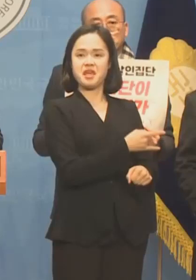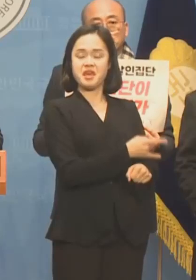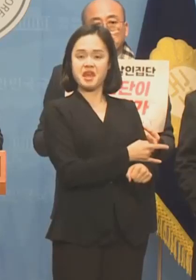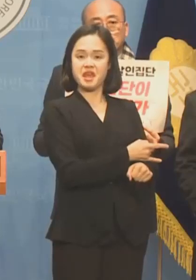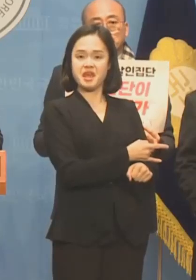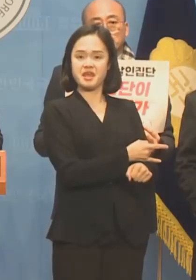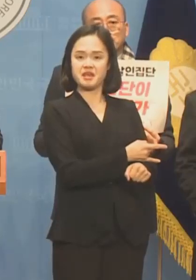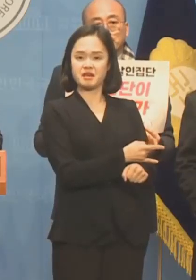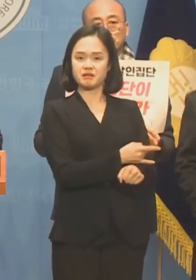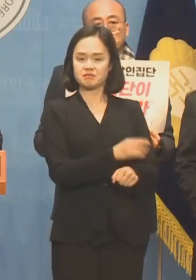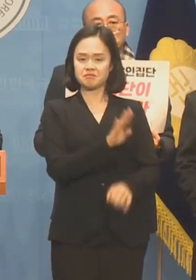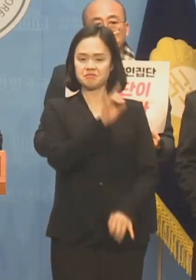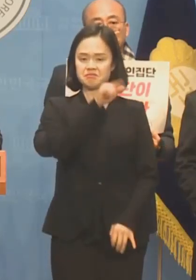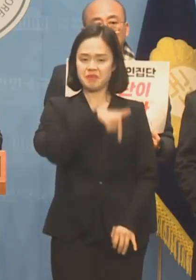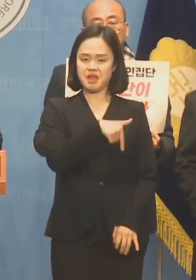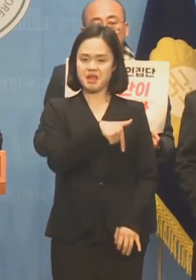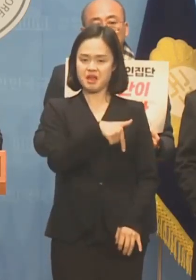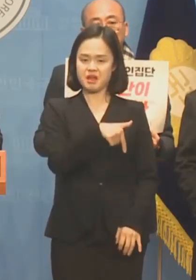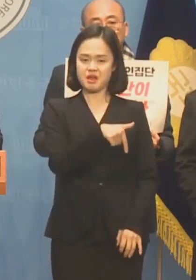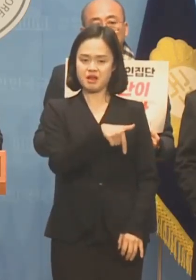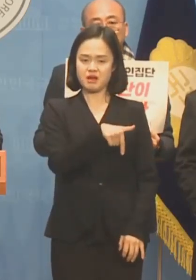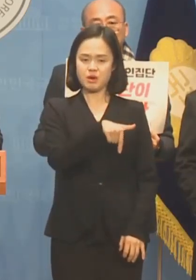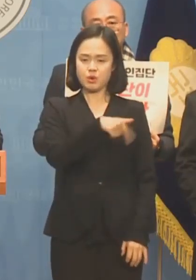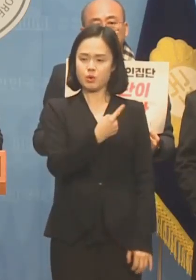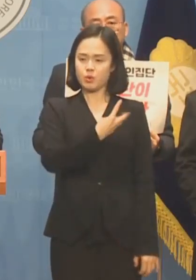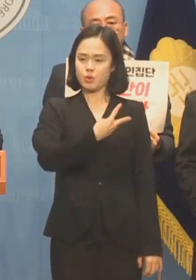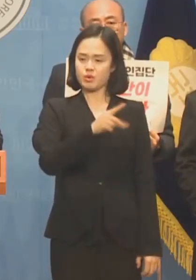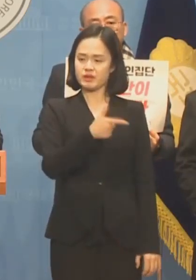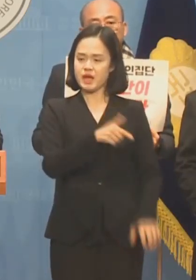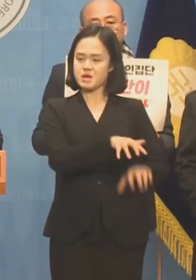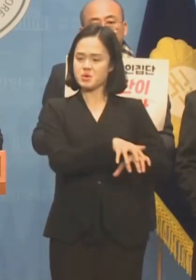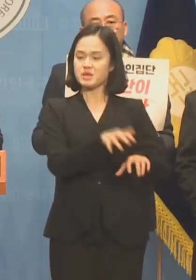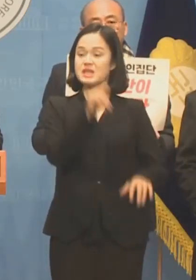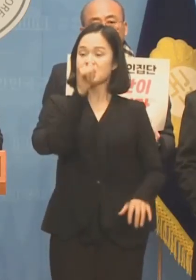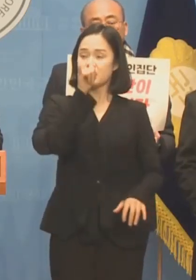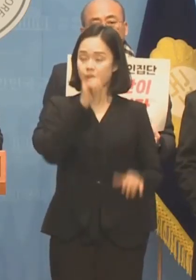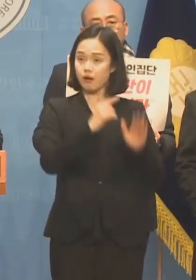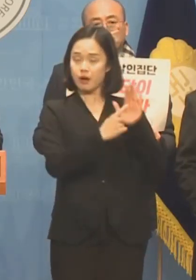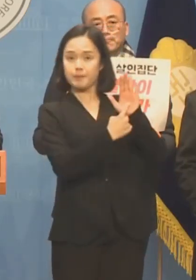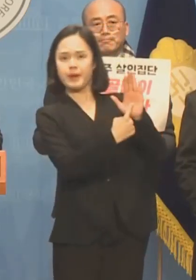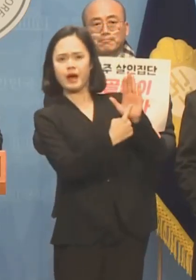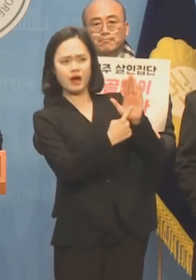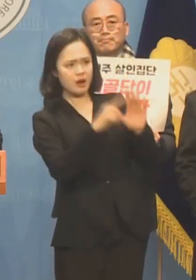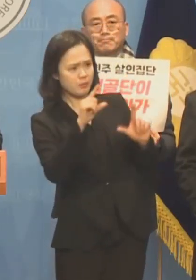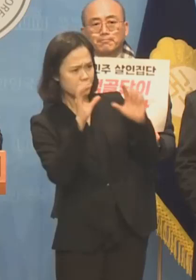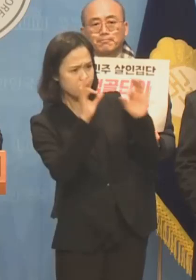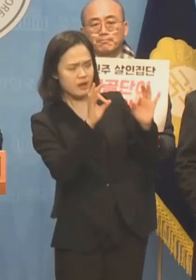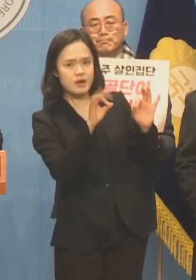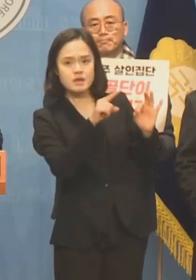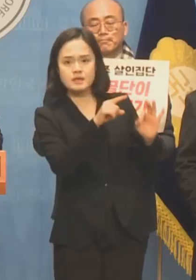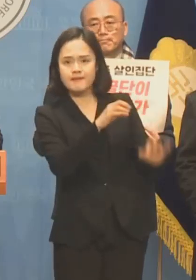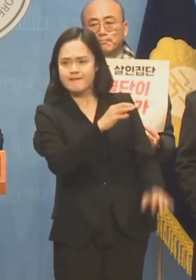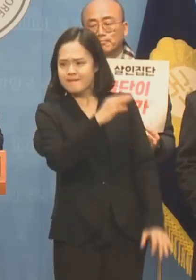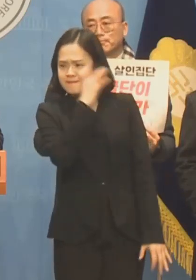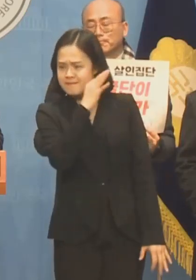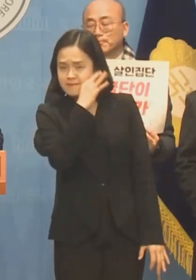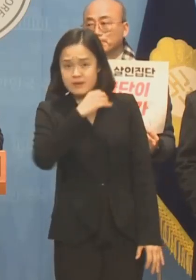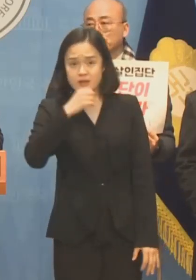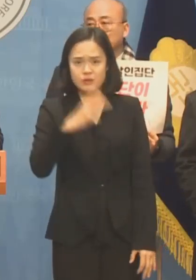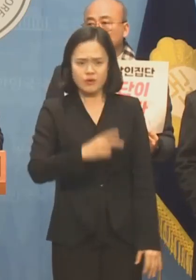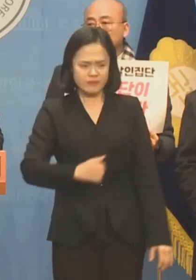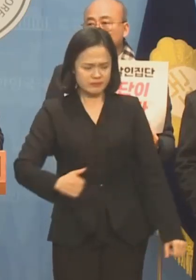자신의 존재를 알리겠다라고 합니다. 참으로 부끄럽고 분노합니다. 분노를